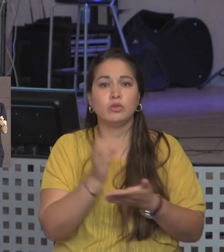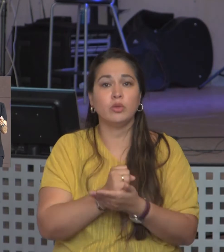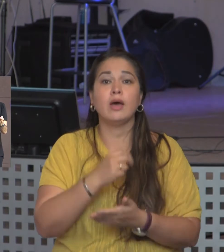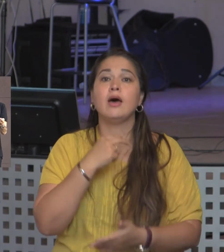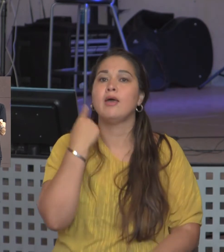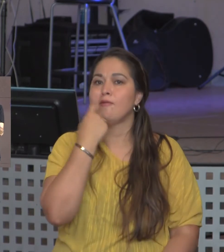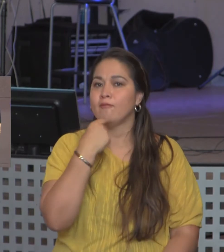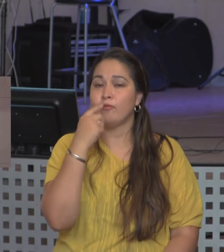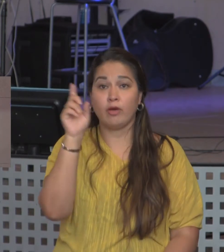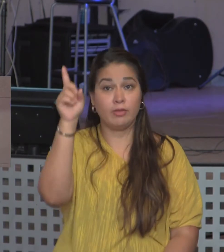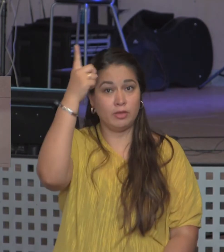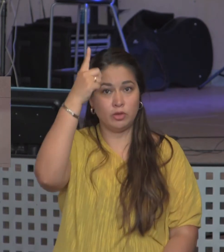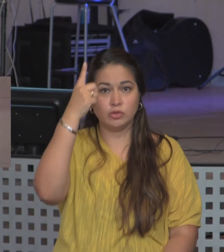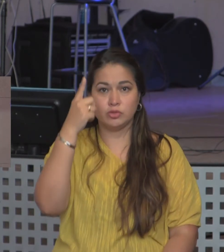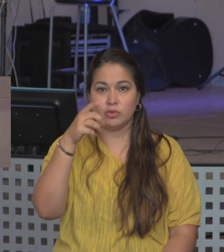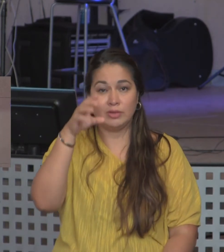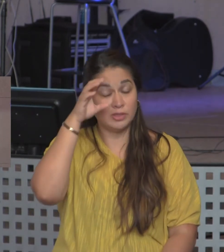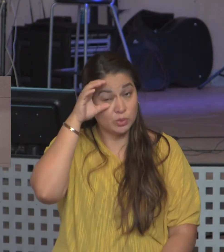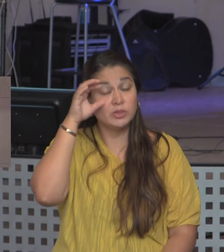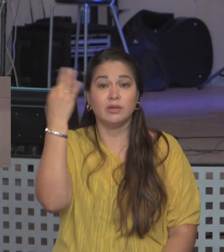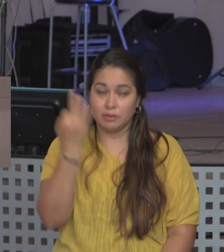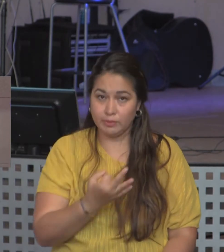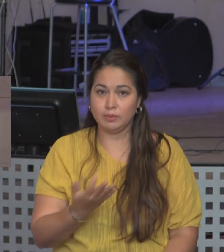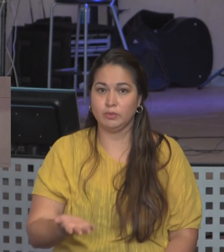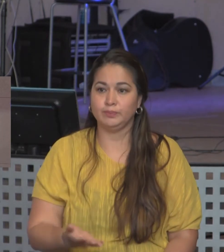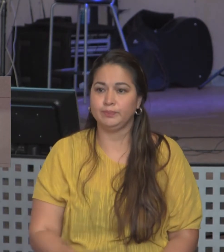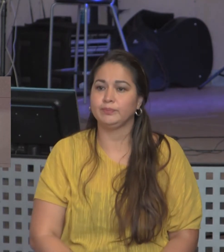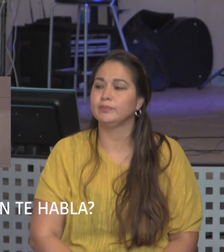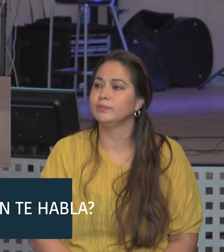afinar a personas.